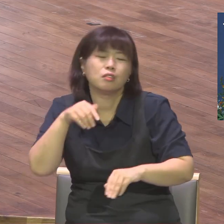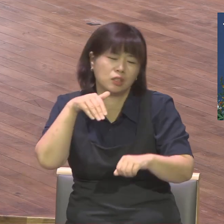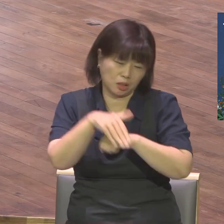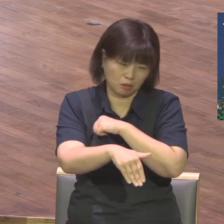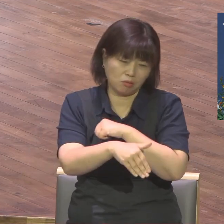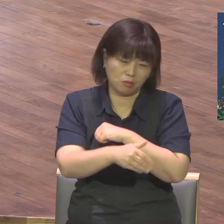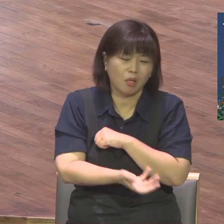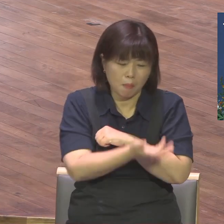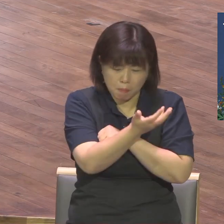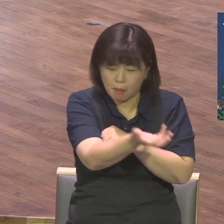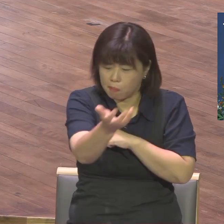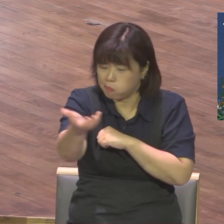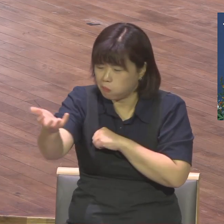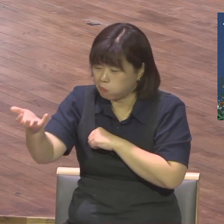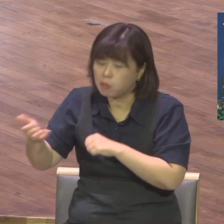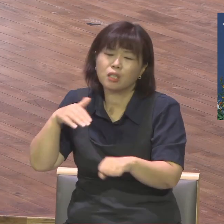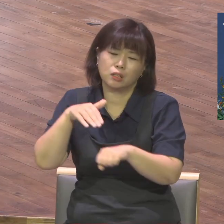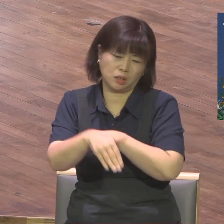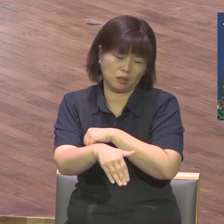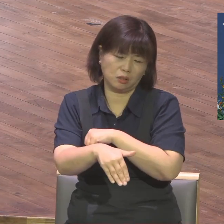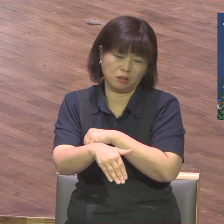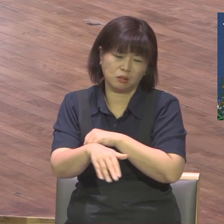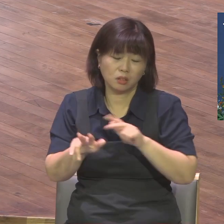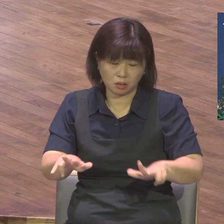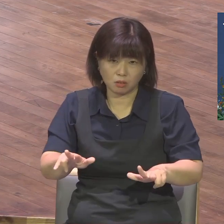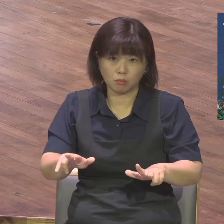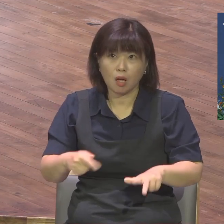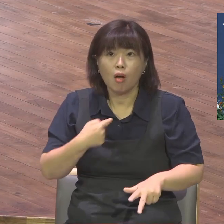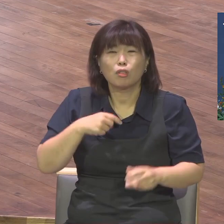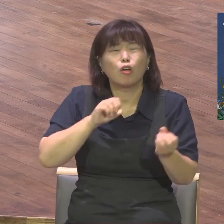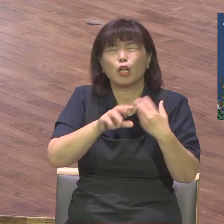답을 주는 교회가 없어요.